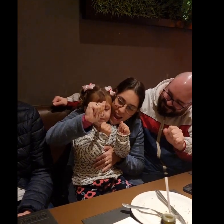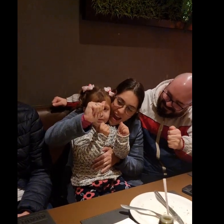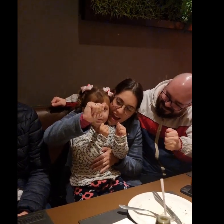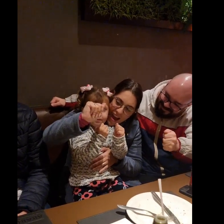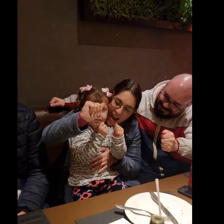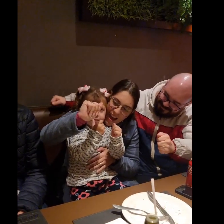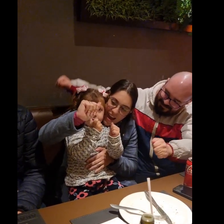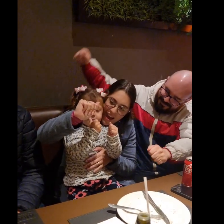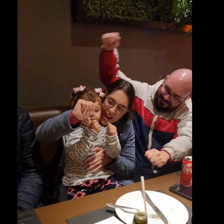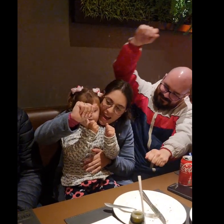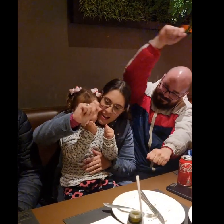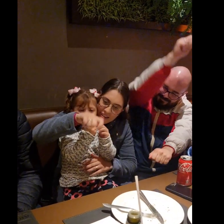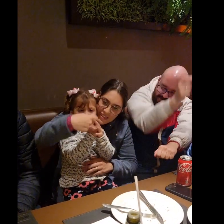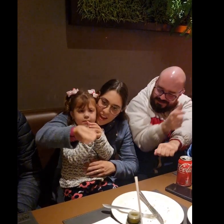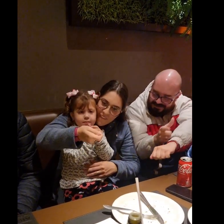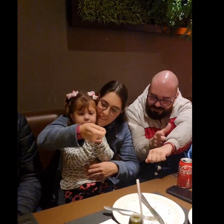Nada. Ele, aqui, ó.